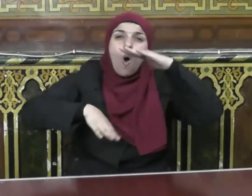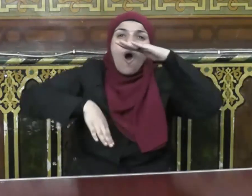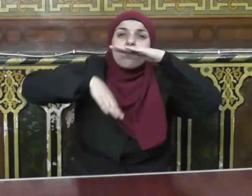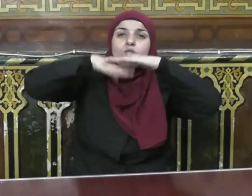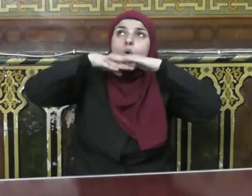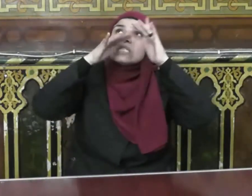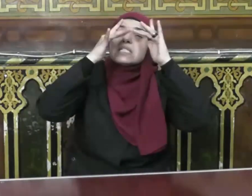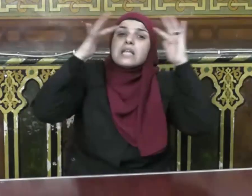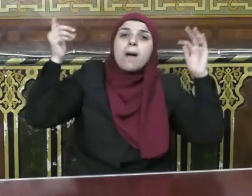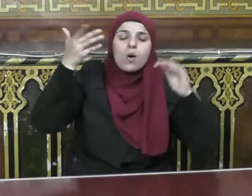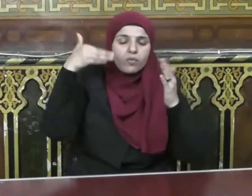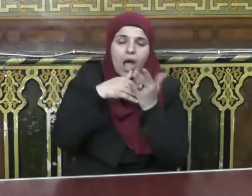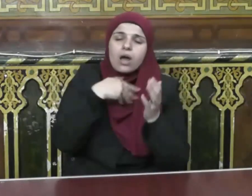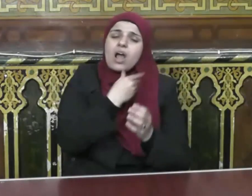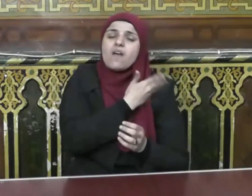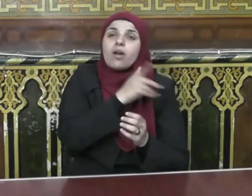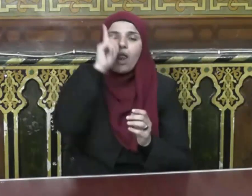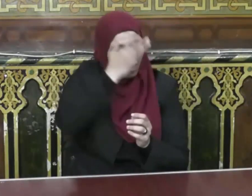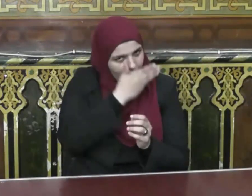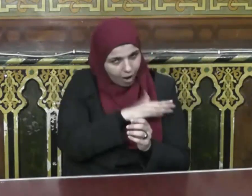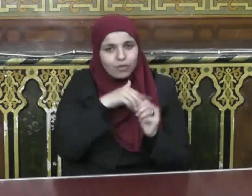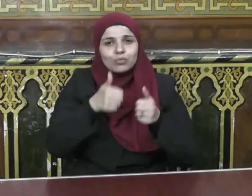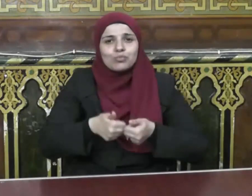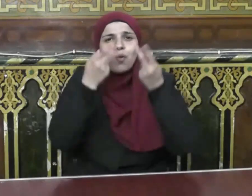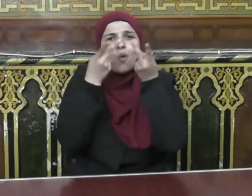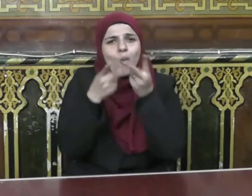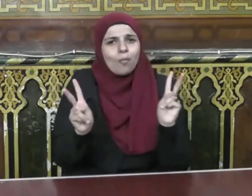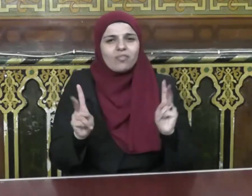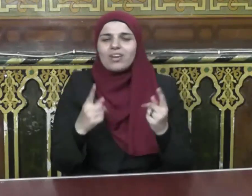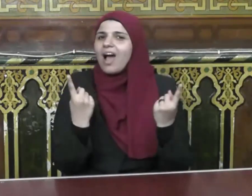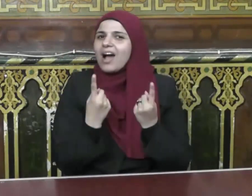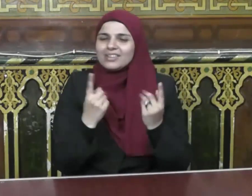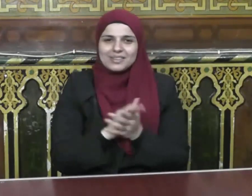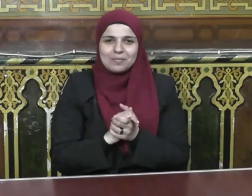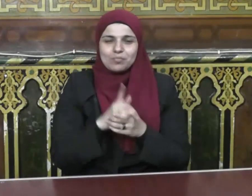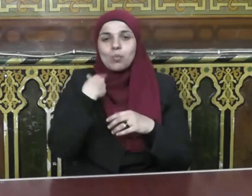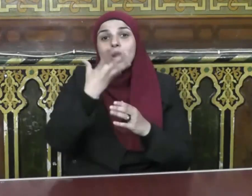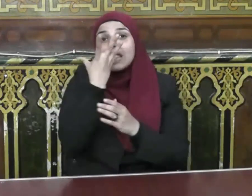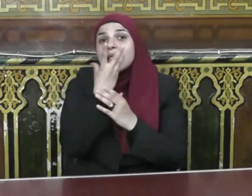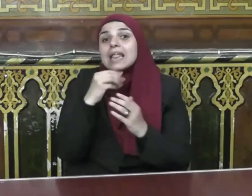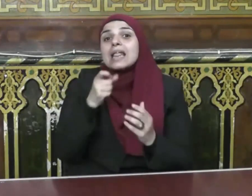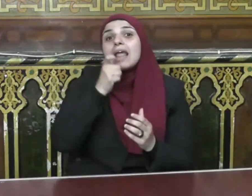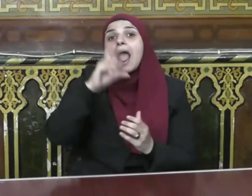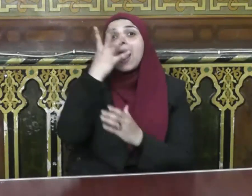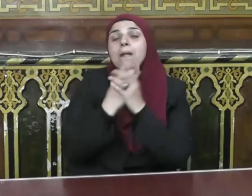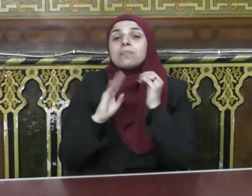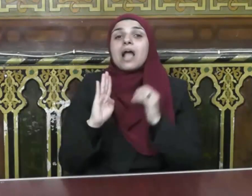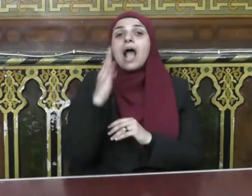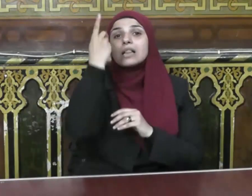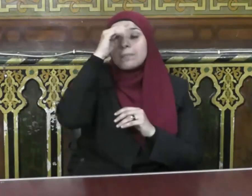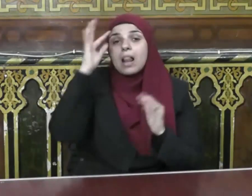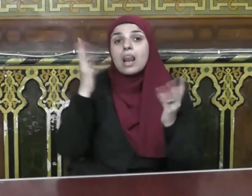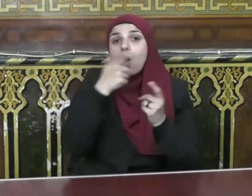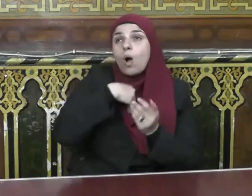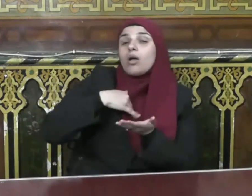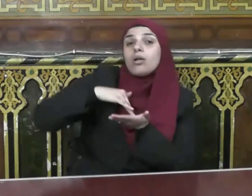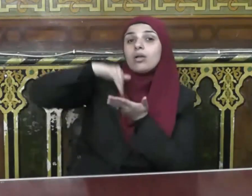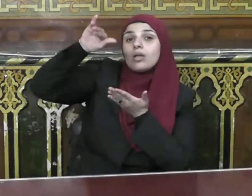ثم استغفرتني غفرت لك ولا أبالي. يا ابن آدم، إنك لو أتيتني بقراب